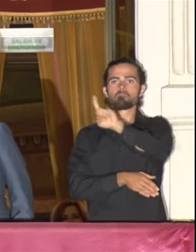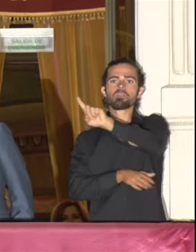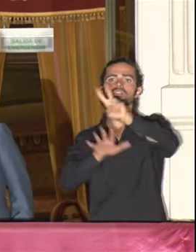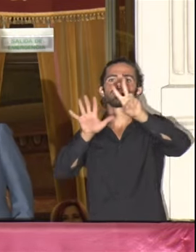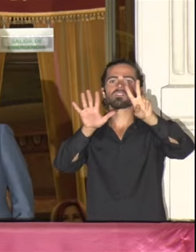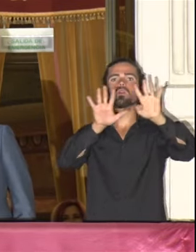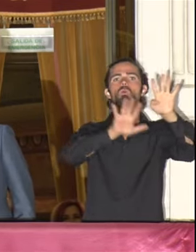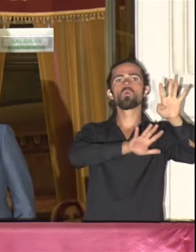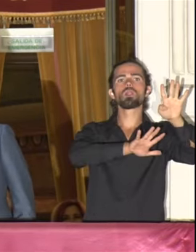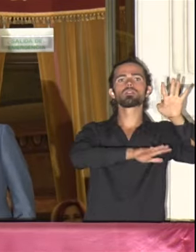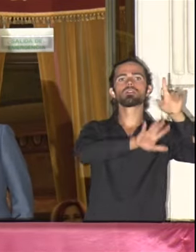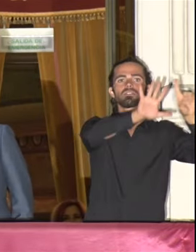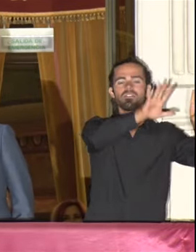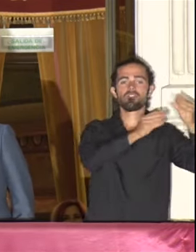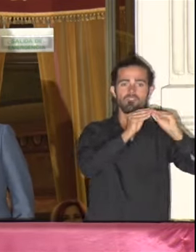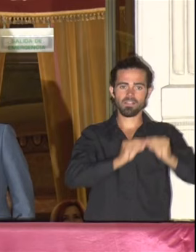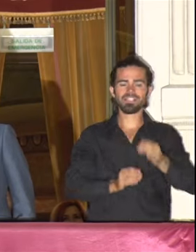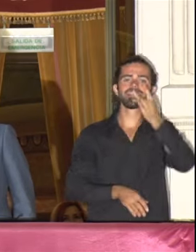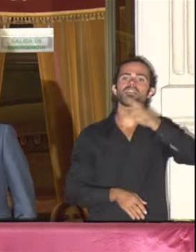1746. El fabricante era Juan de Arcos,